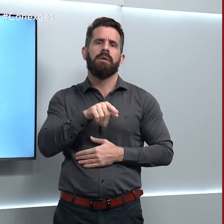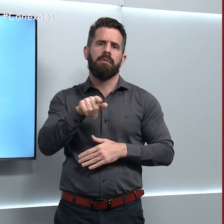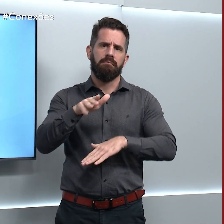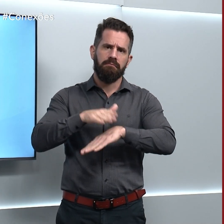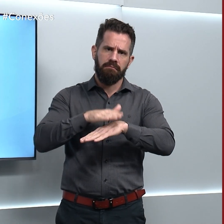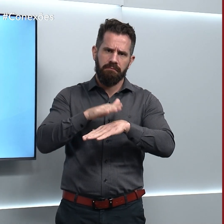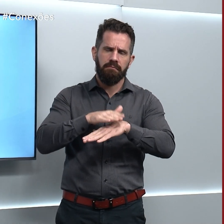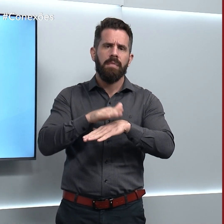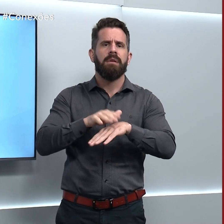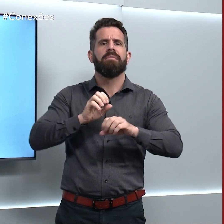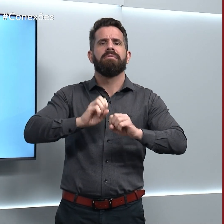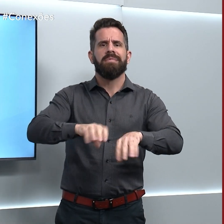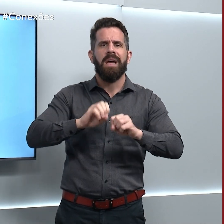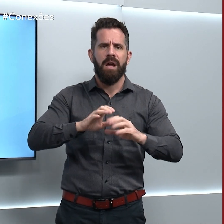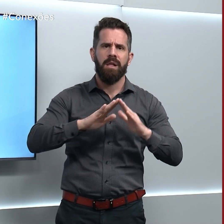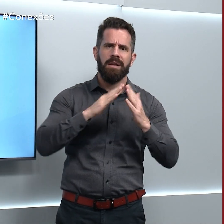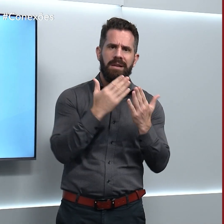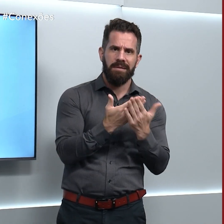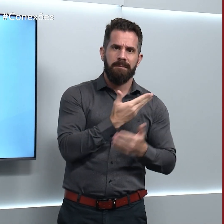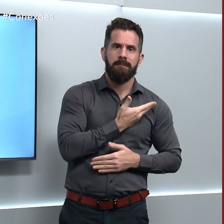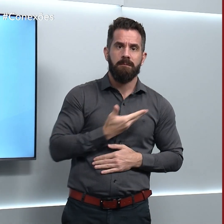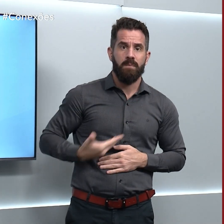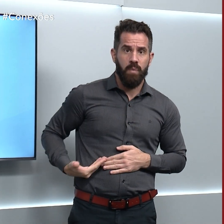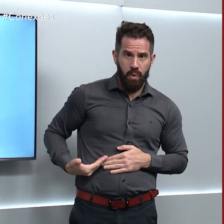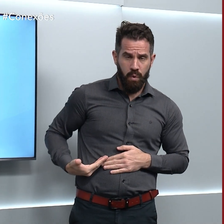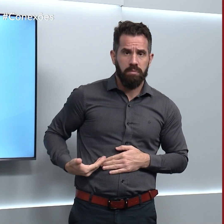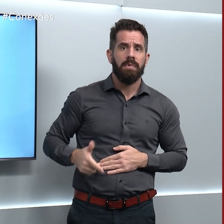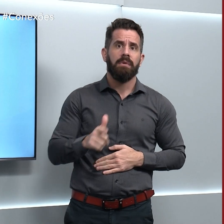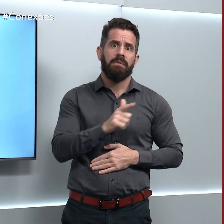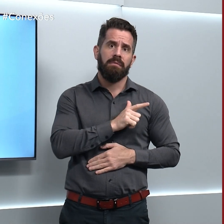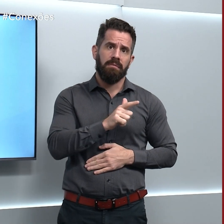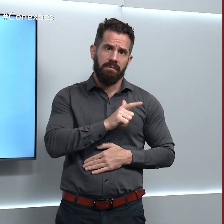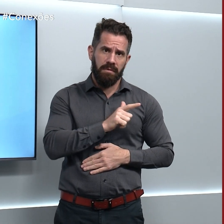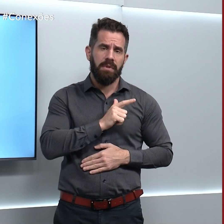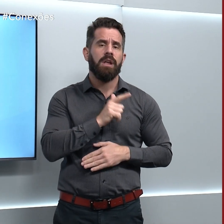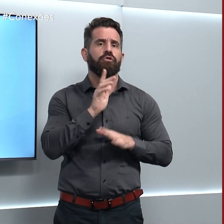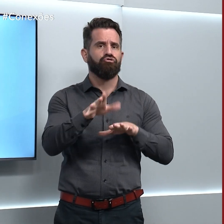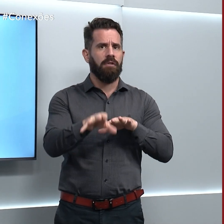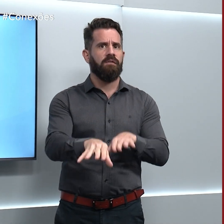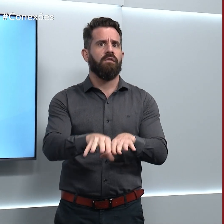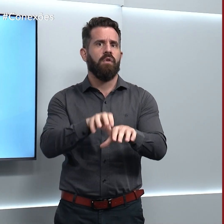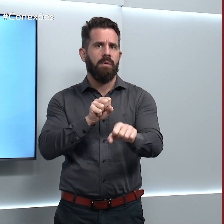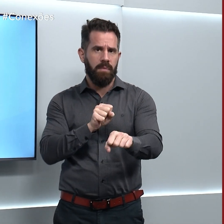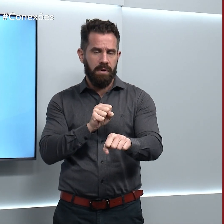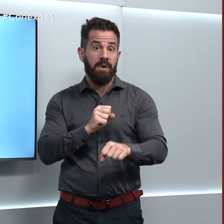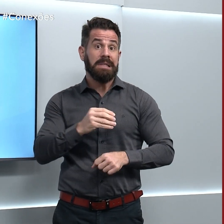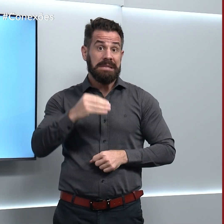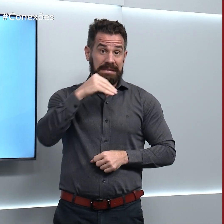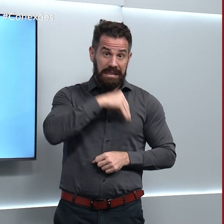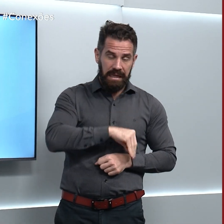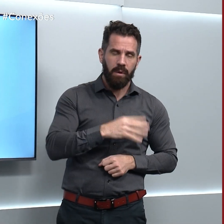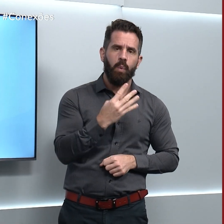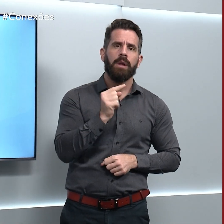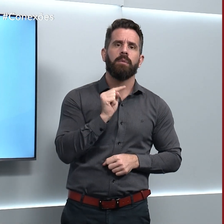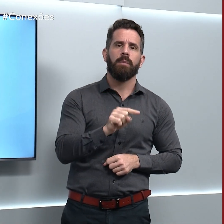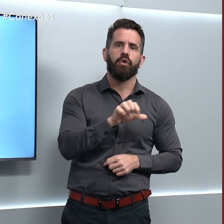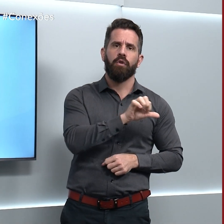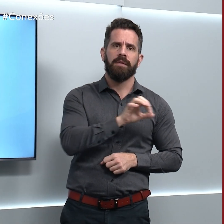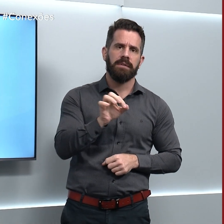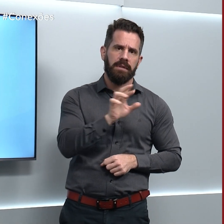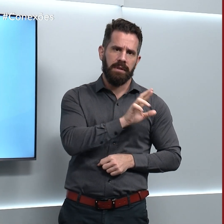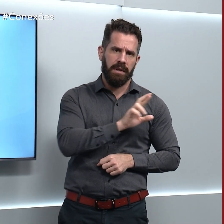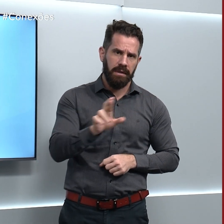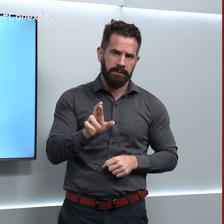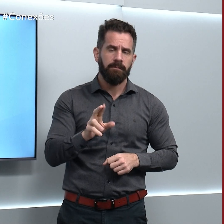redes públicas de ensino, e que tenham ensino superior, chegou a R$ 4.900. O